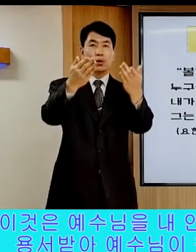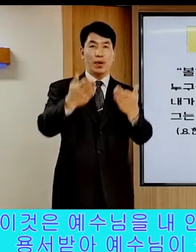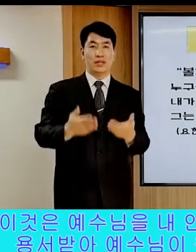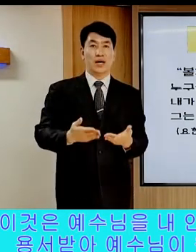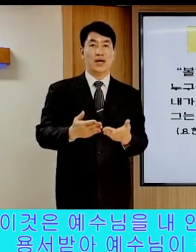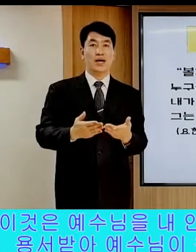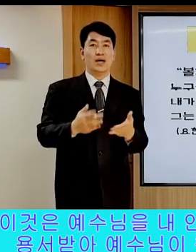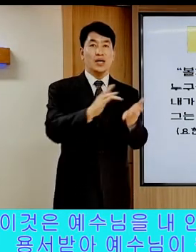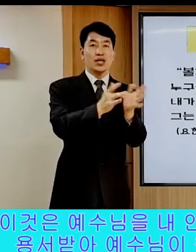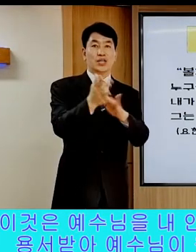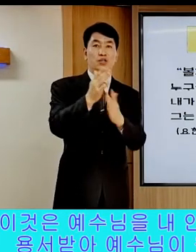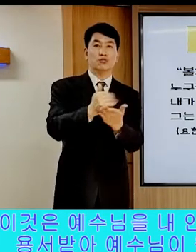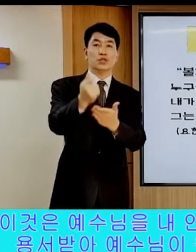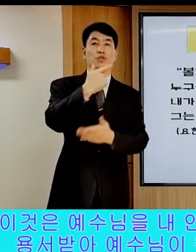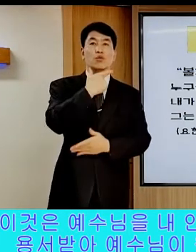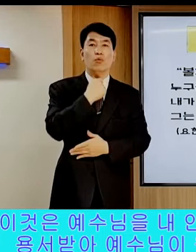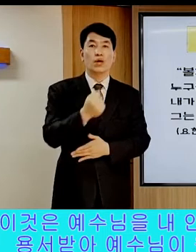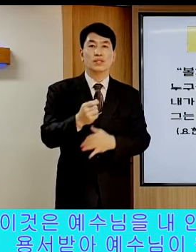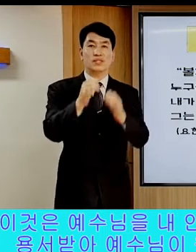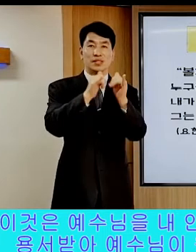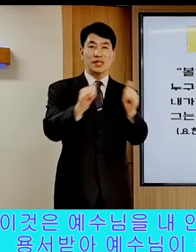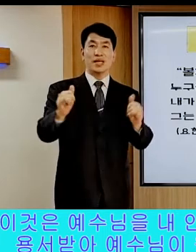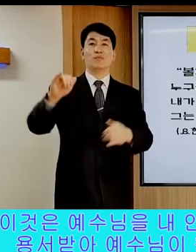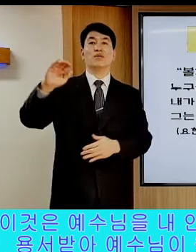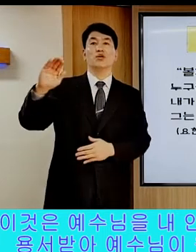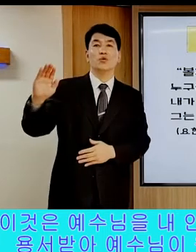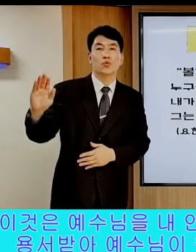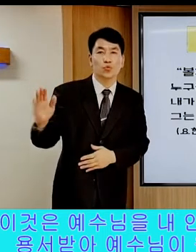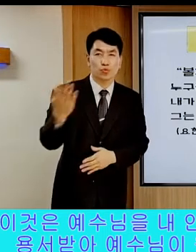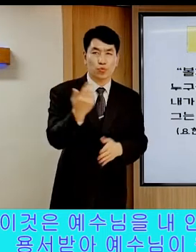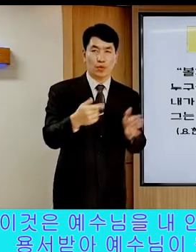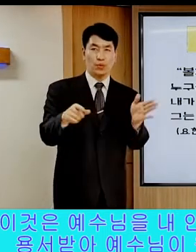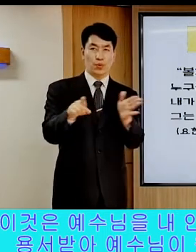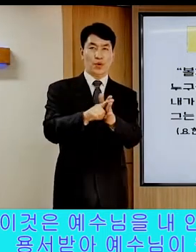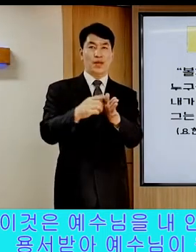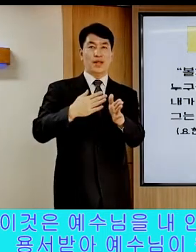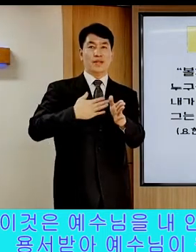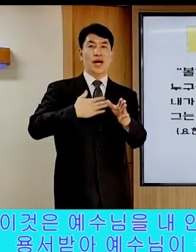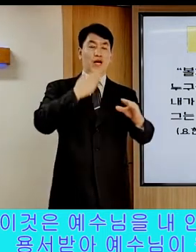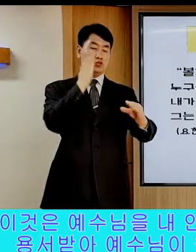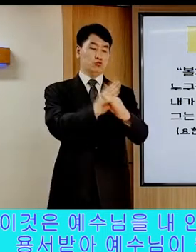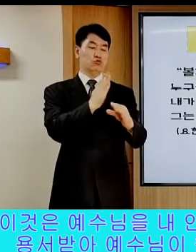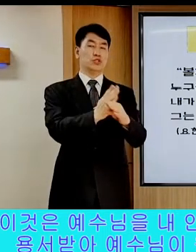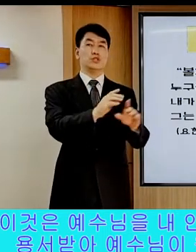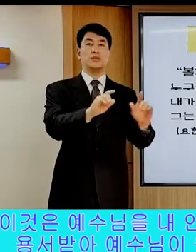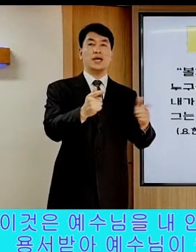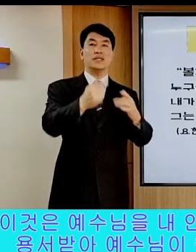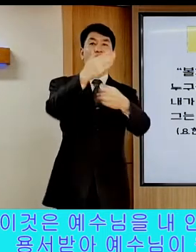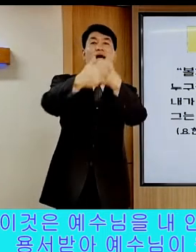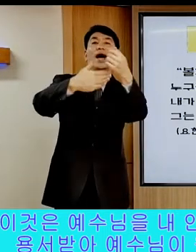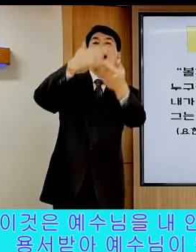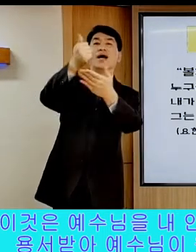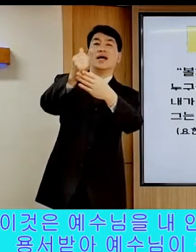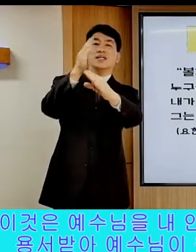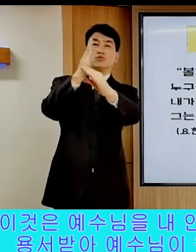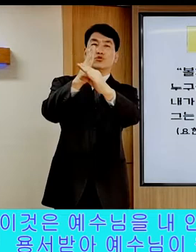용서받아 예수님이 원하시는 사람이 되도록 나 중심이 아닌 하나님